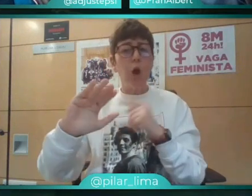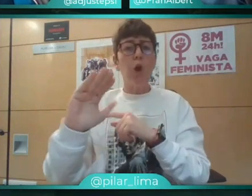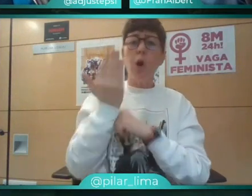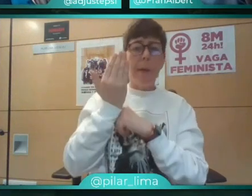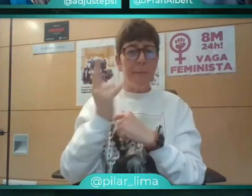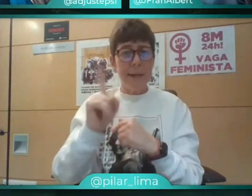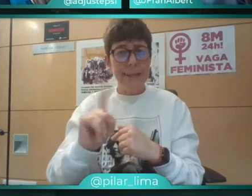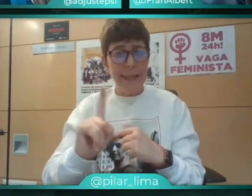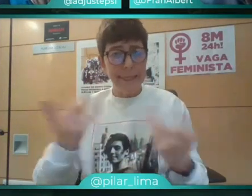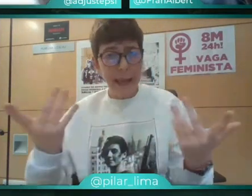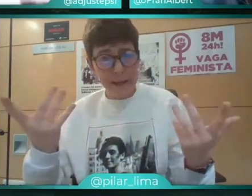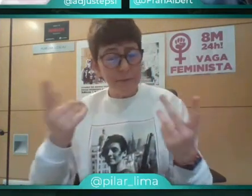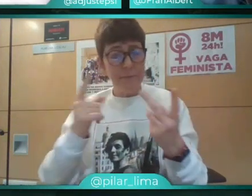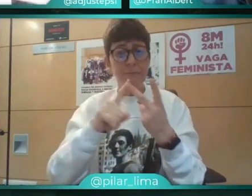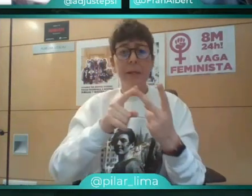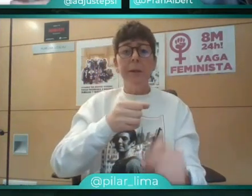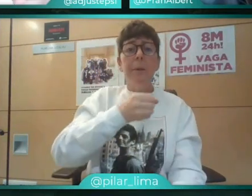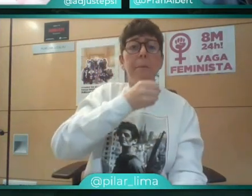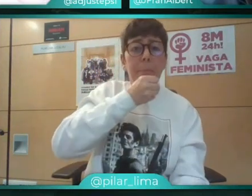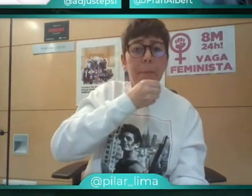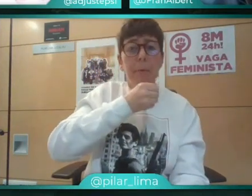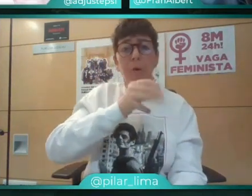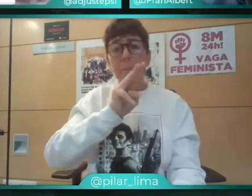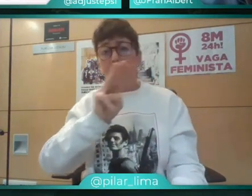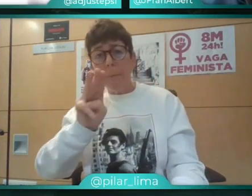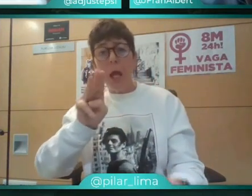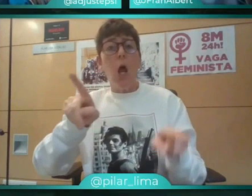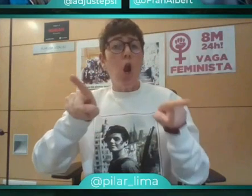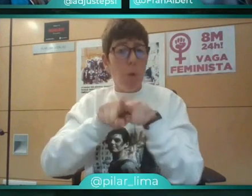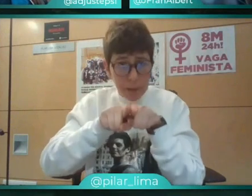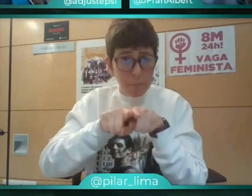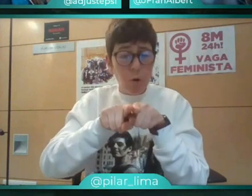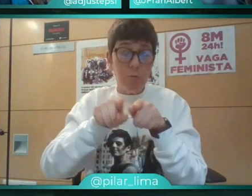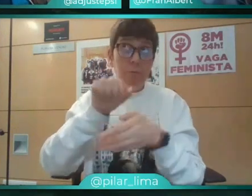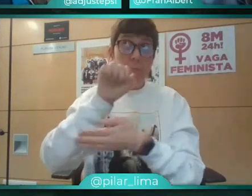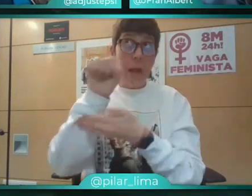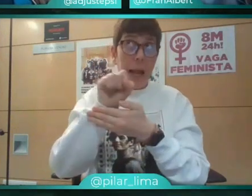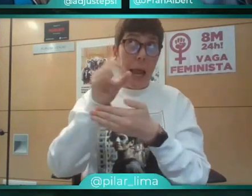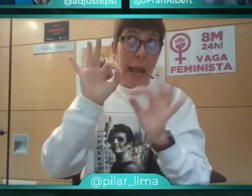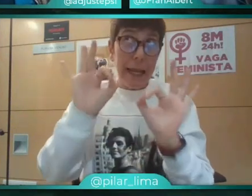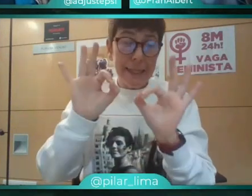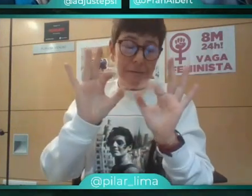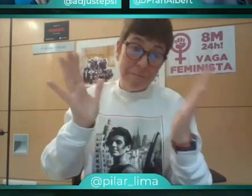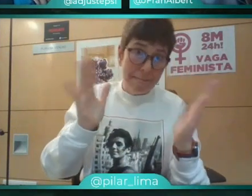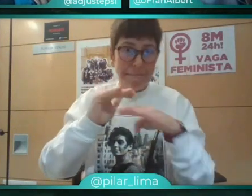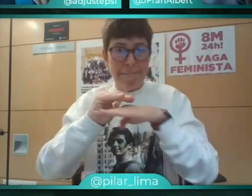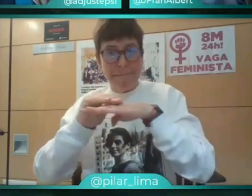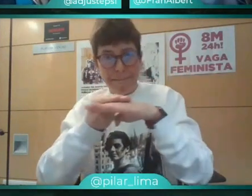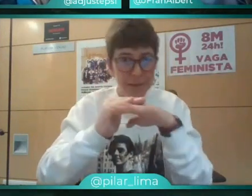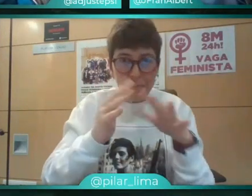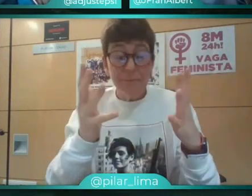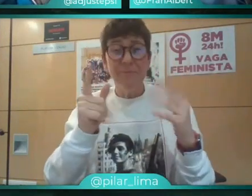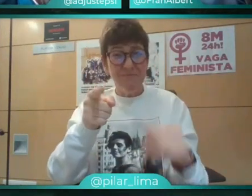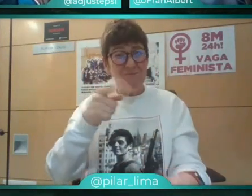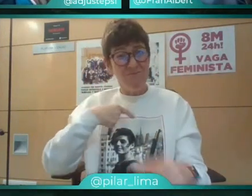sobre la corrupción que existía y a mí no me representaban no me sentía representada por el psoe y el